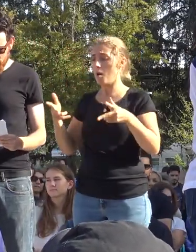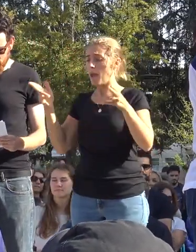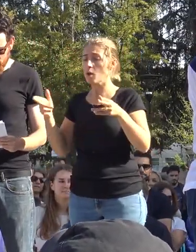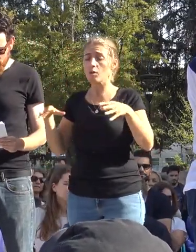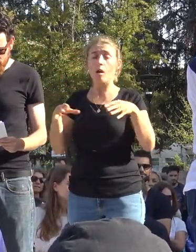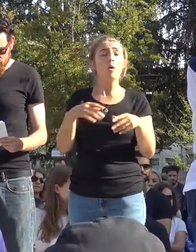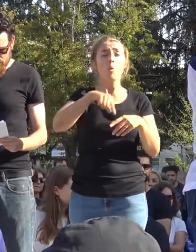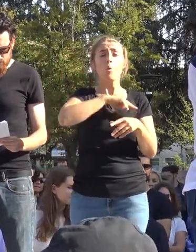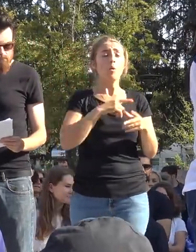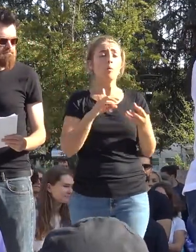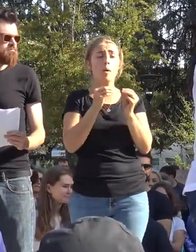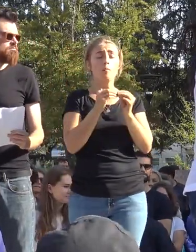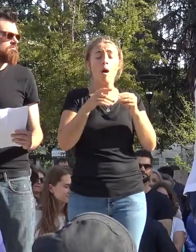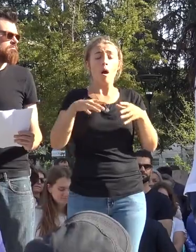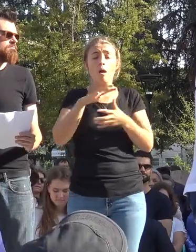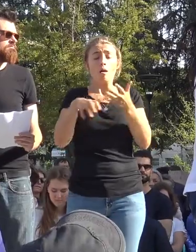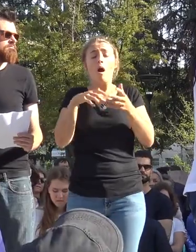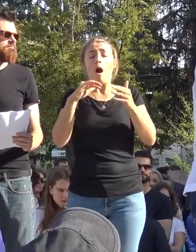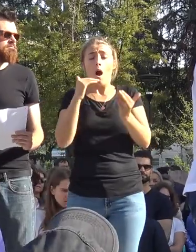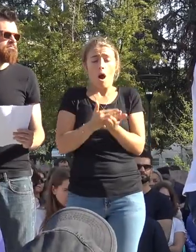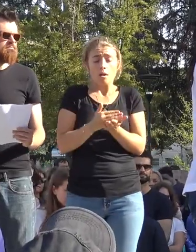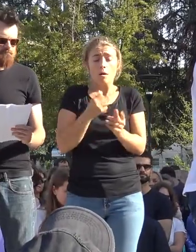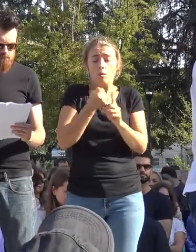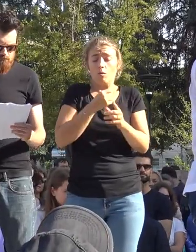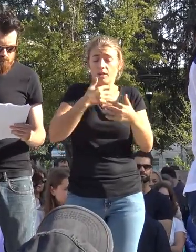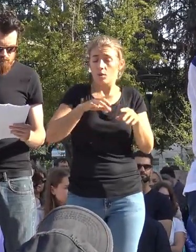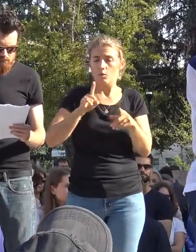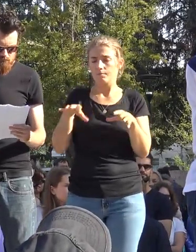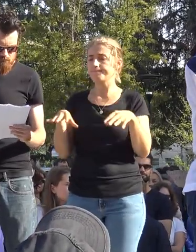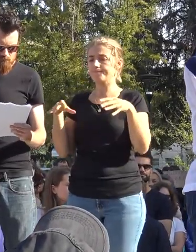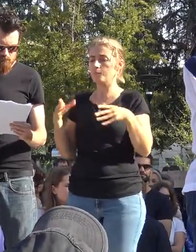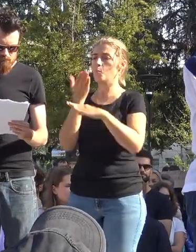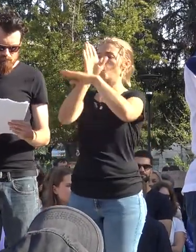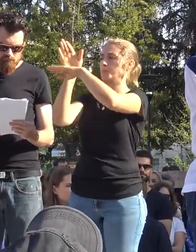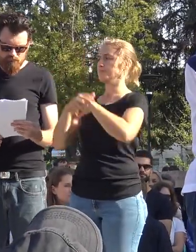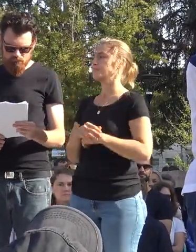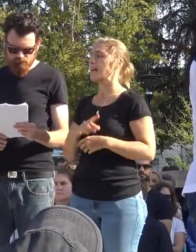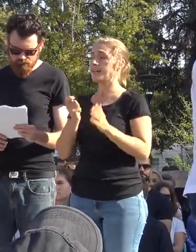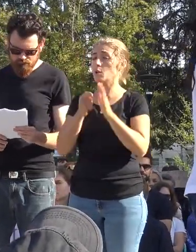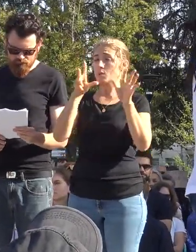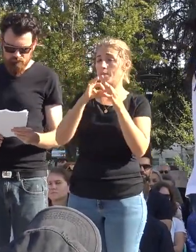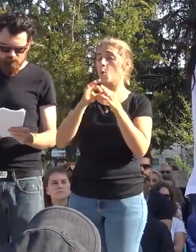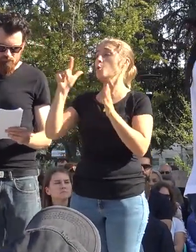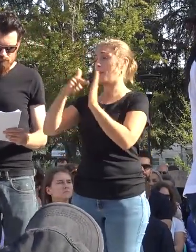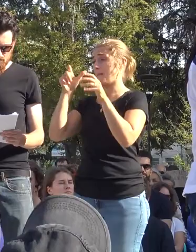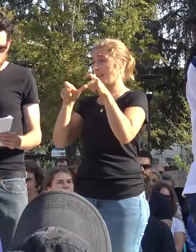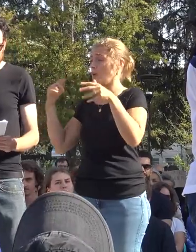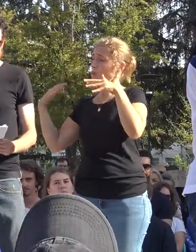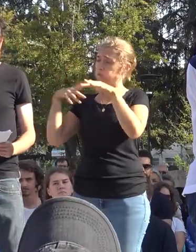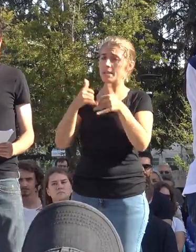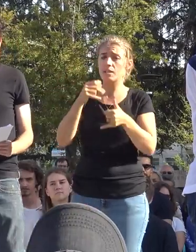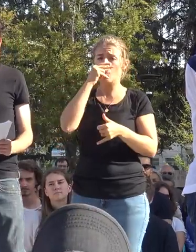événements. La journée du 8 septembre a rassemblé plus de 2000 personnes à Nantes et 150 000 en France.